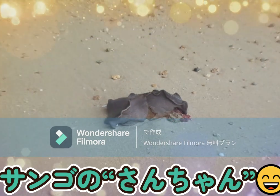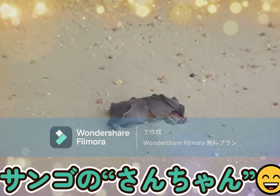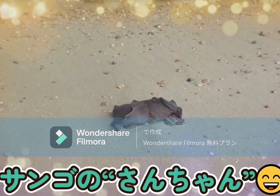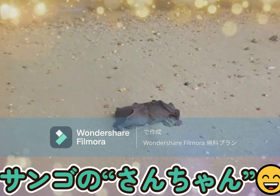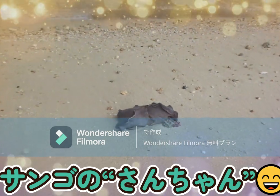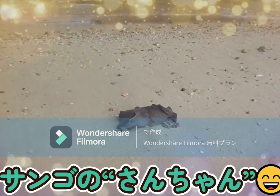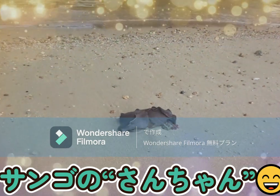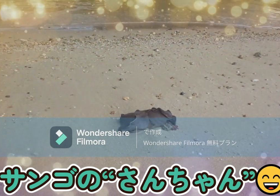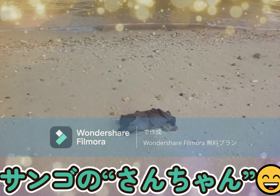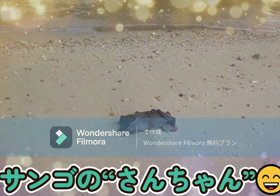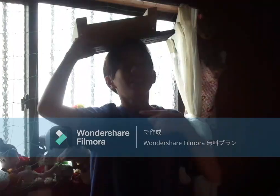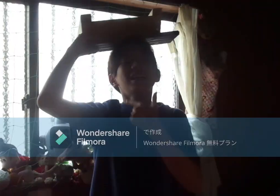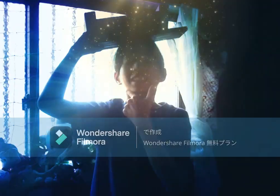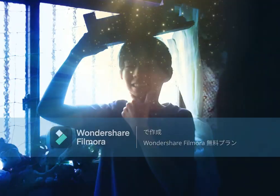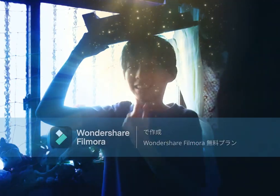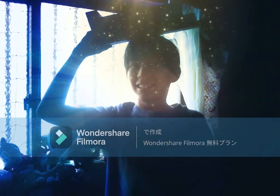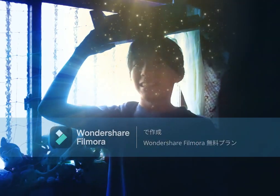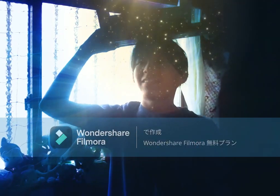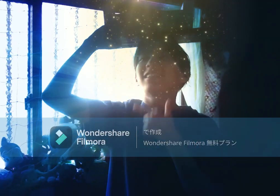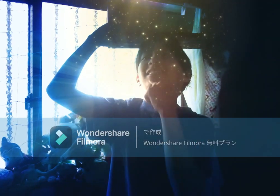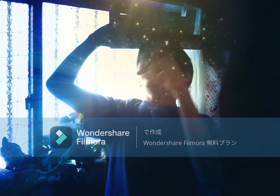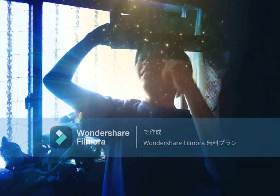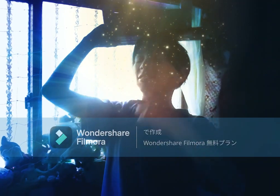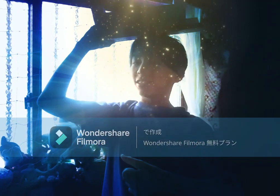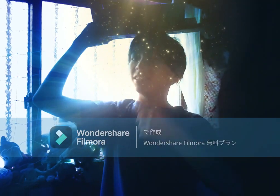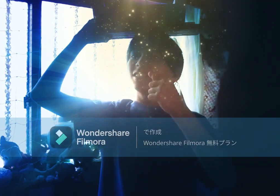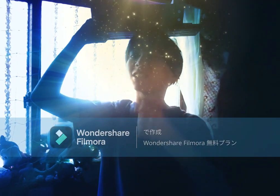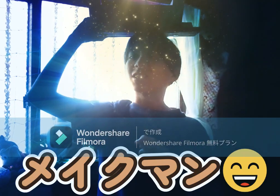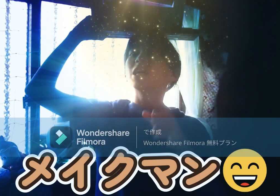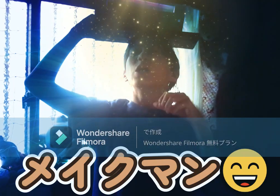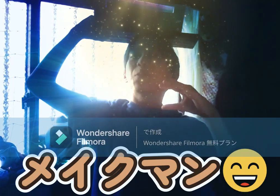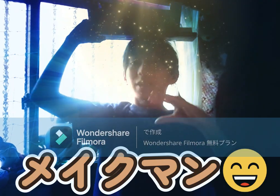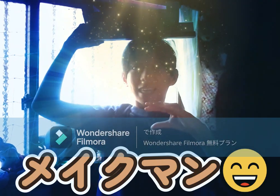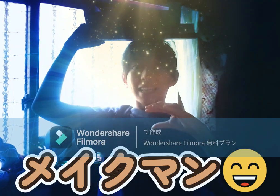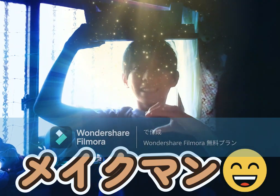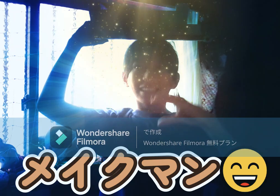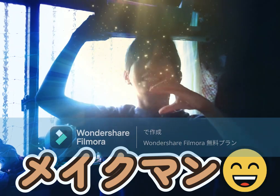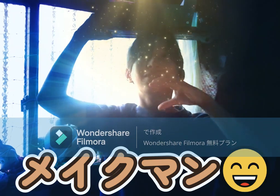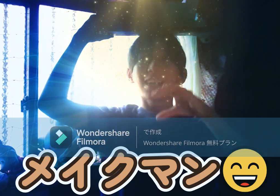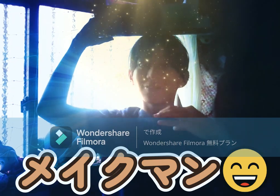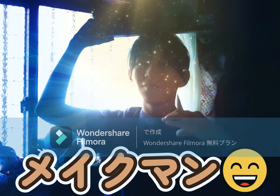幸せ作ろう、メイクマン。